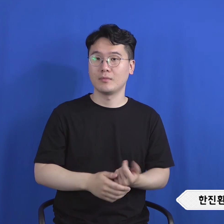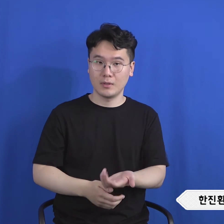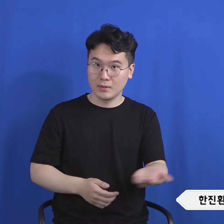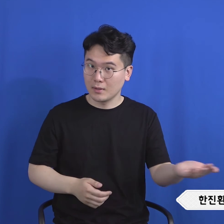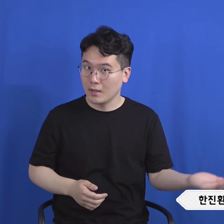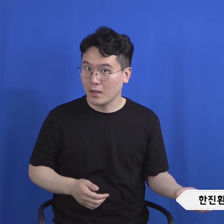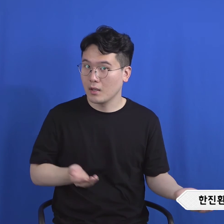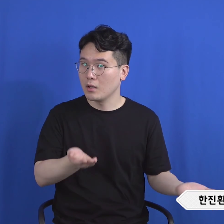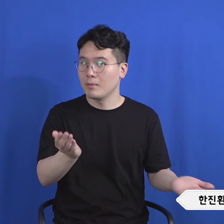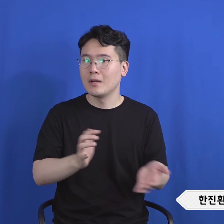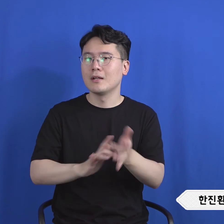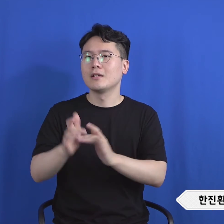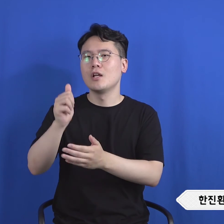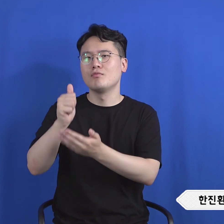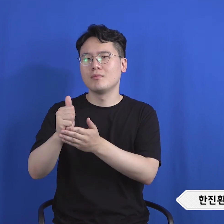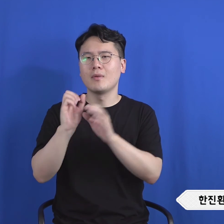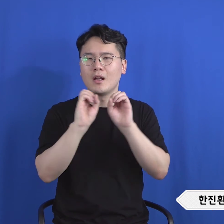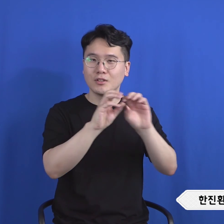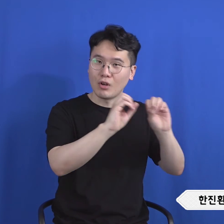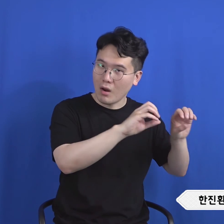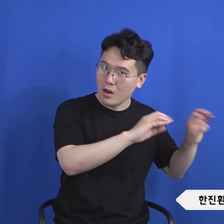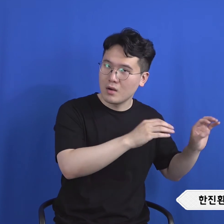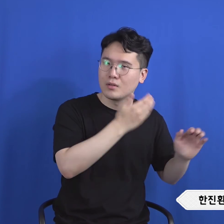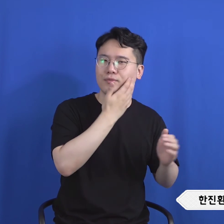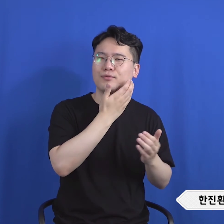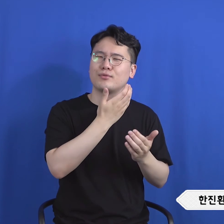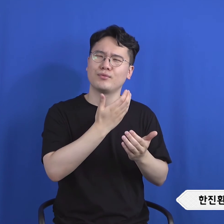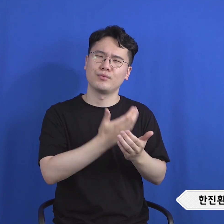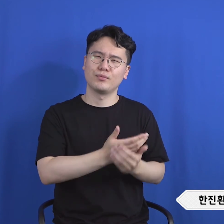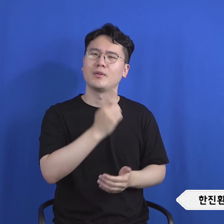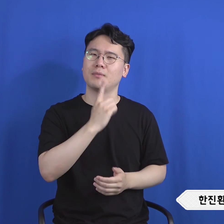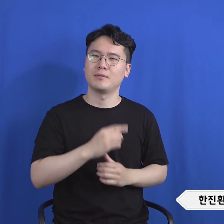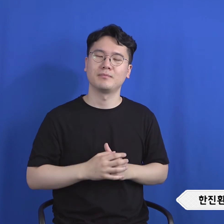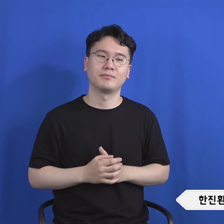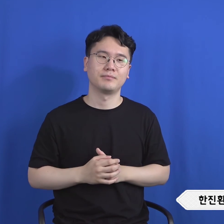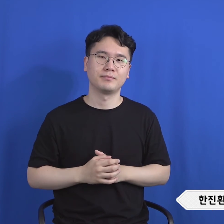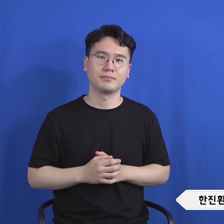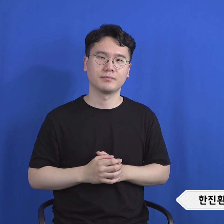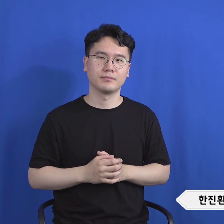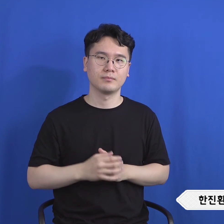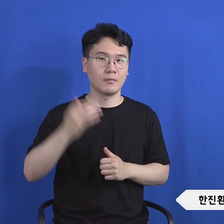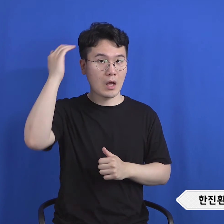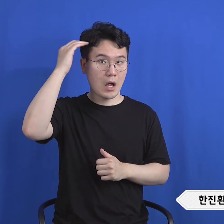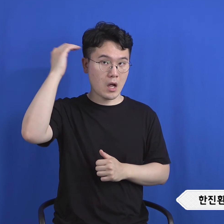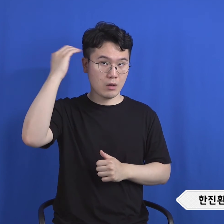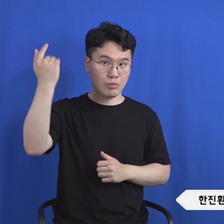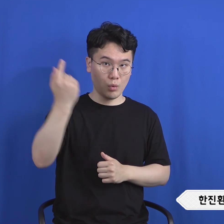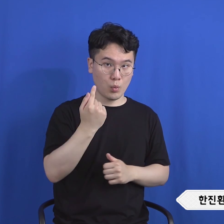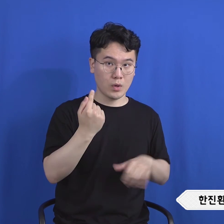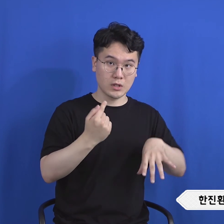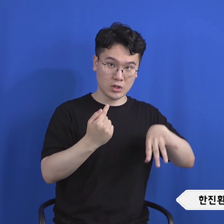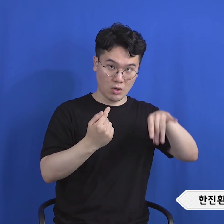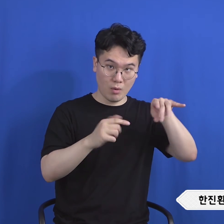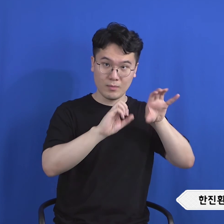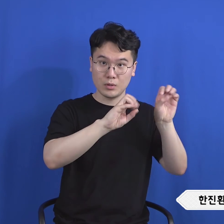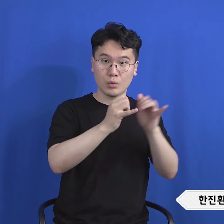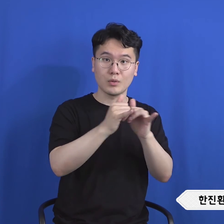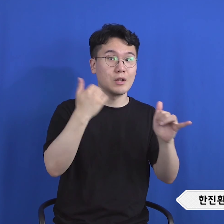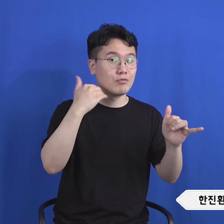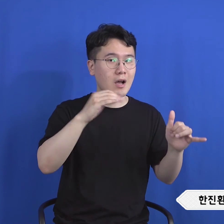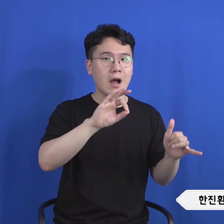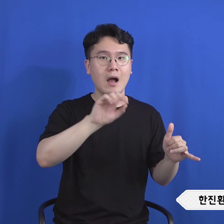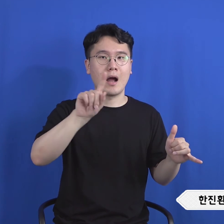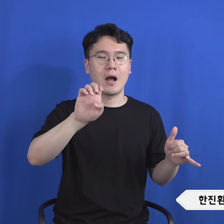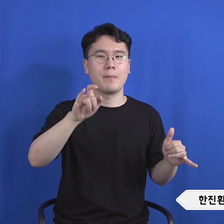그들에게 예수님을 전하는 그것이 얼마나 중요한 일입니까? 한국에 온 최초의 선교사 아펜젤러는